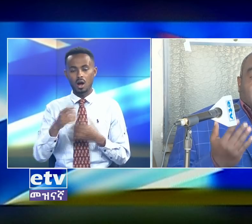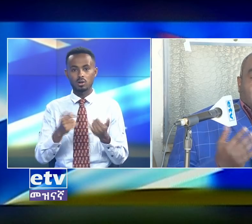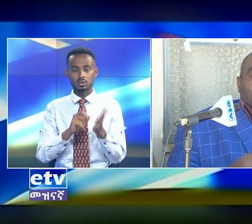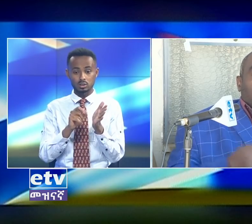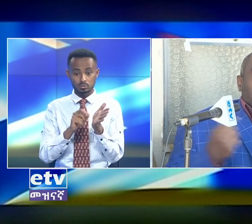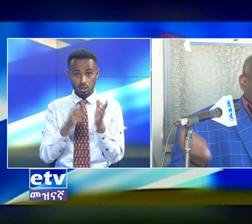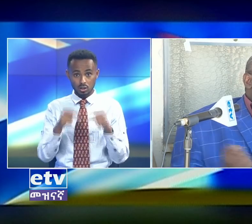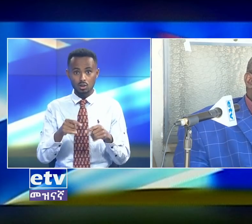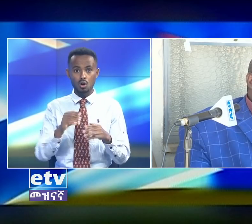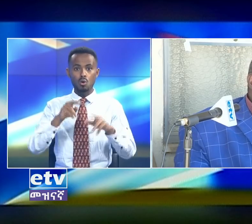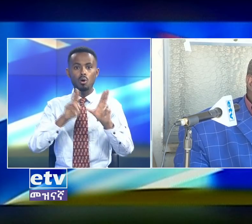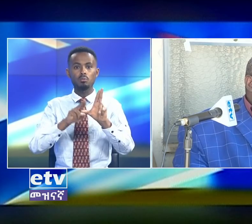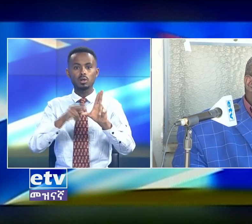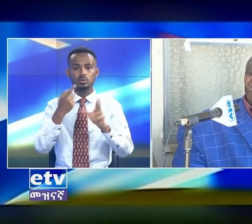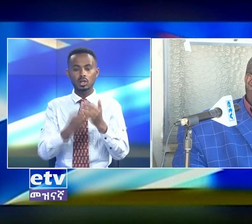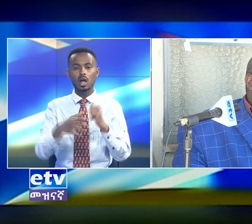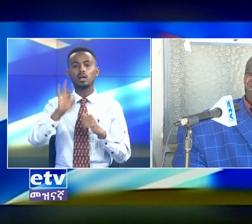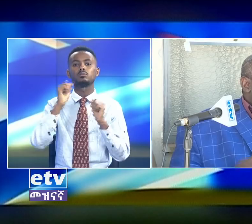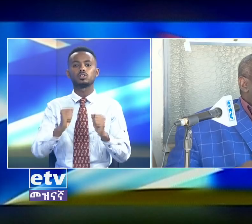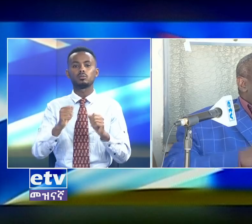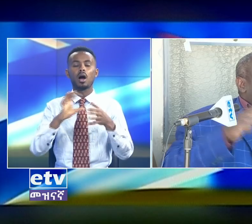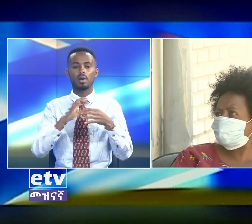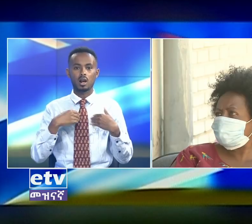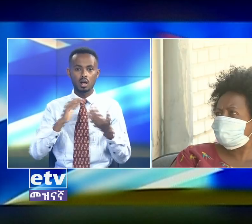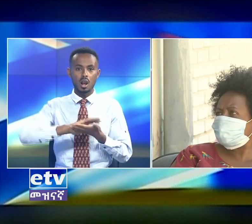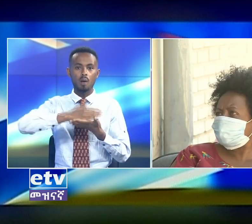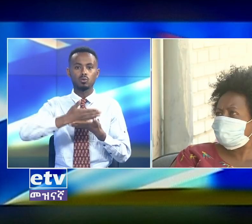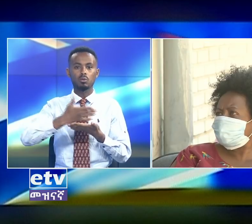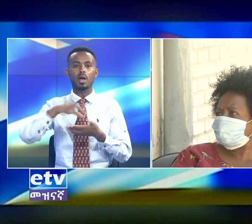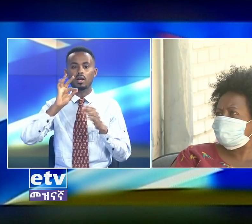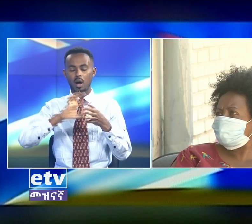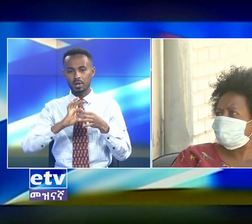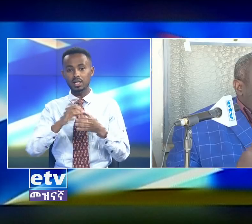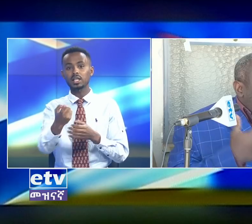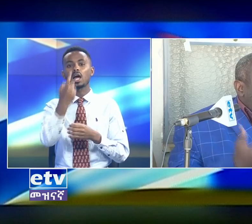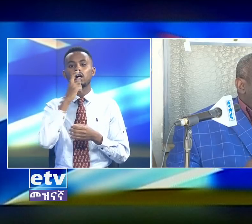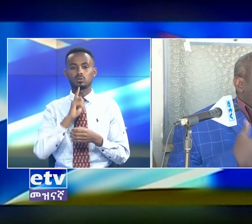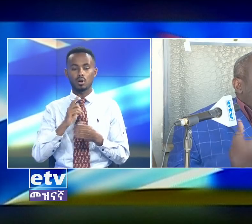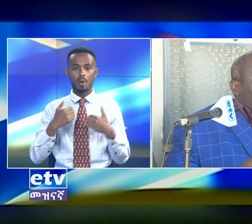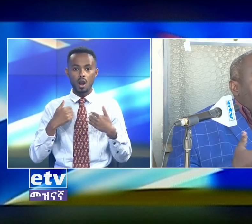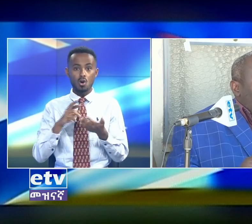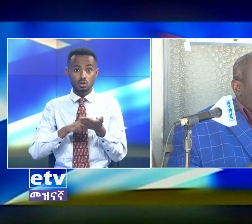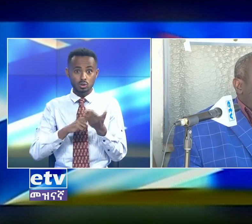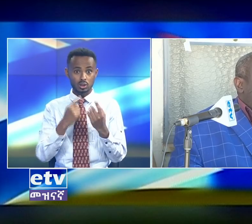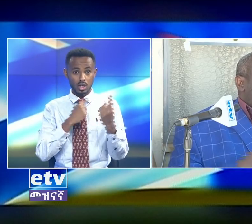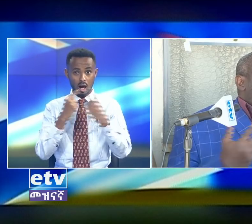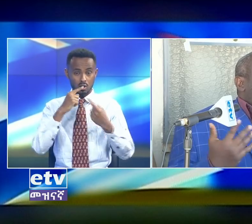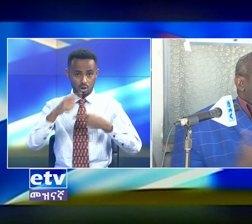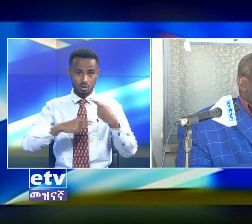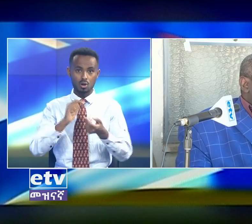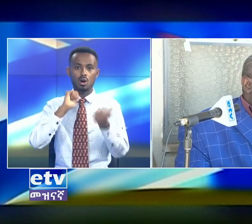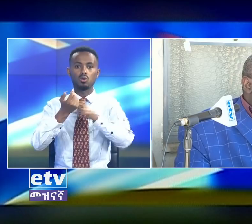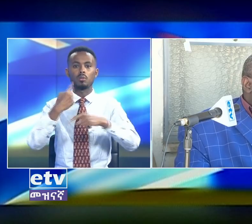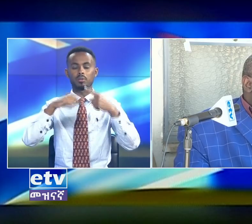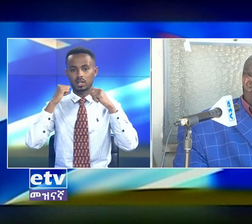እዚህ ዛሬ ወንበር ብቻ ሊያገኝ የሚችል ማህበር ሊኖር ይችላል። ላፕቶፕ የሚያገኝ ማህበር እንደ ጥያቄያችሁ ነው። ባለው ሪሶርስ ልክ የተነጋገሩ ከሄዱ